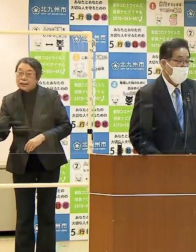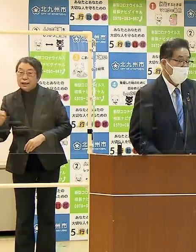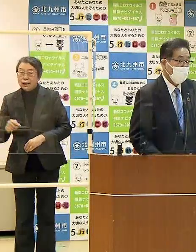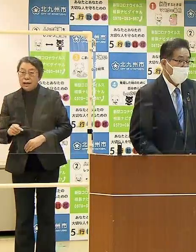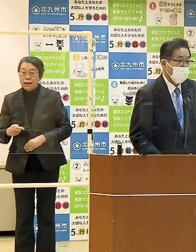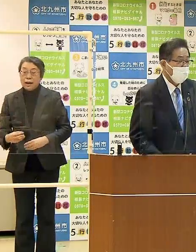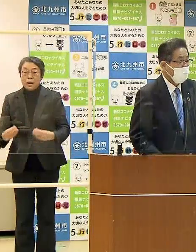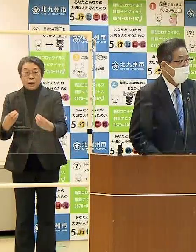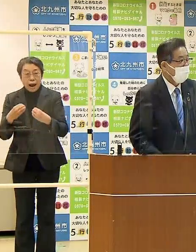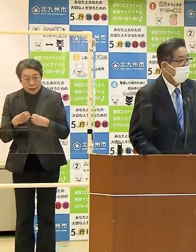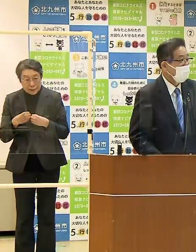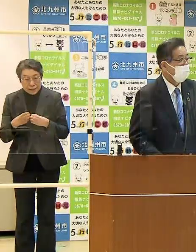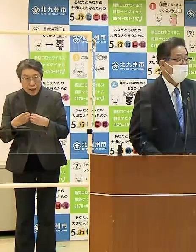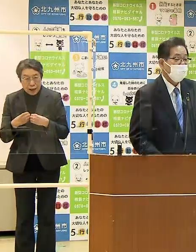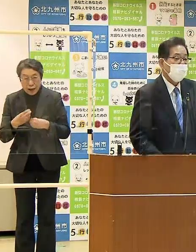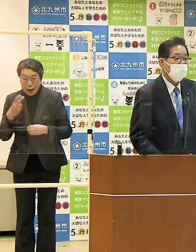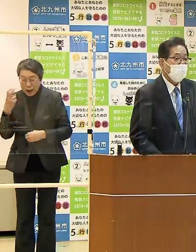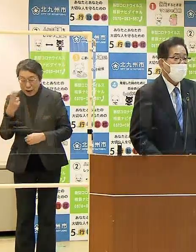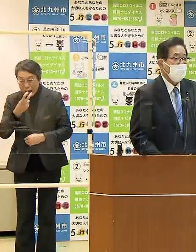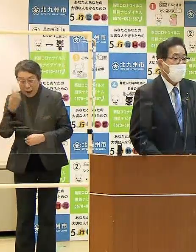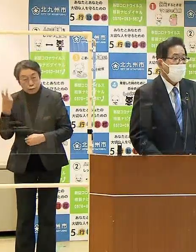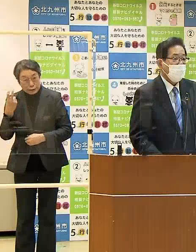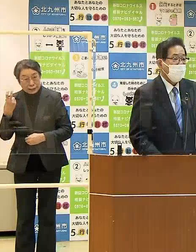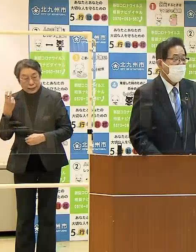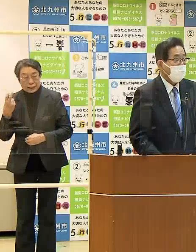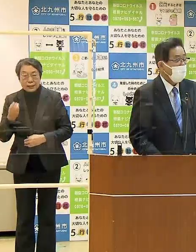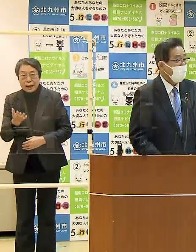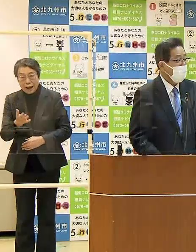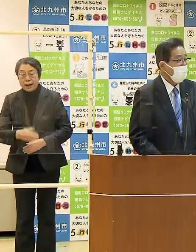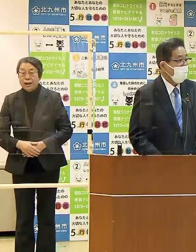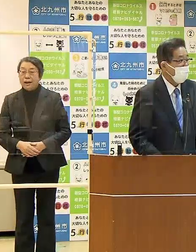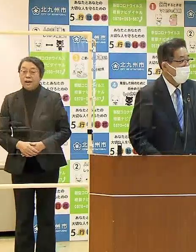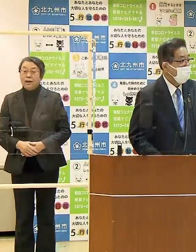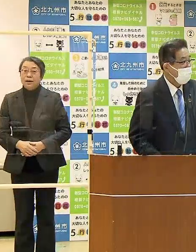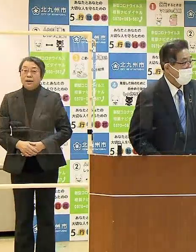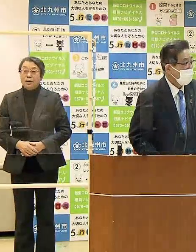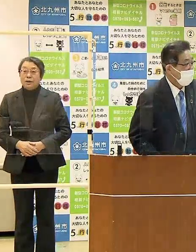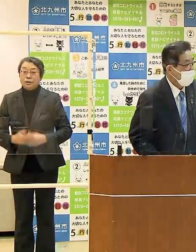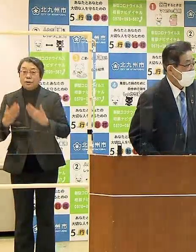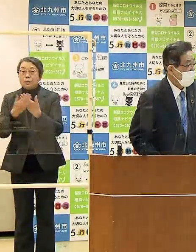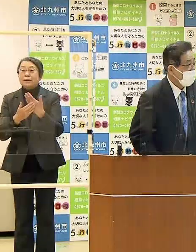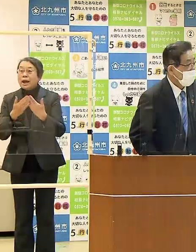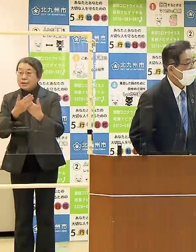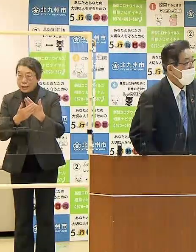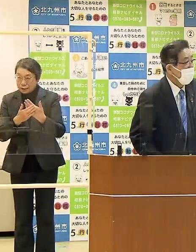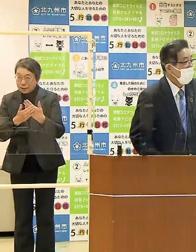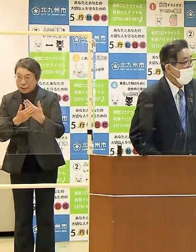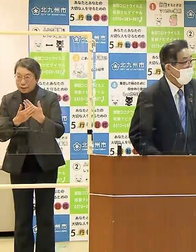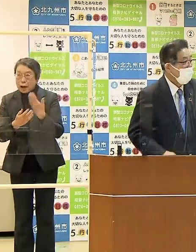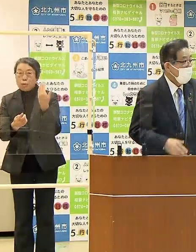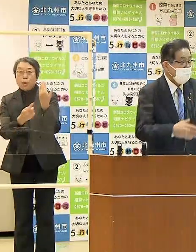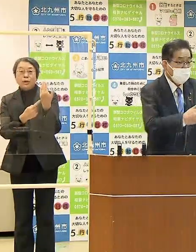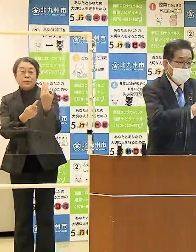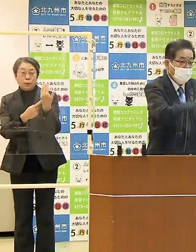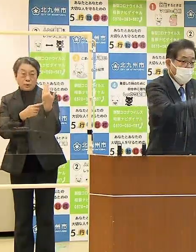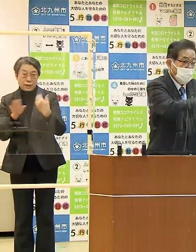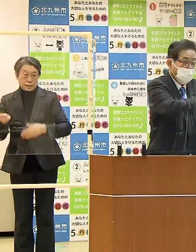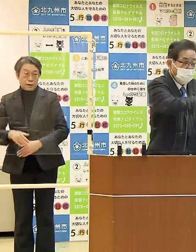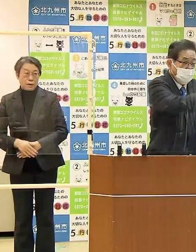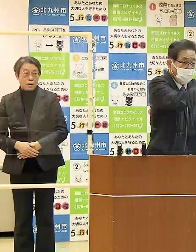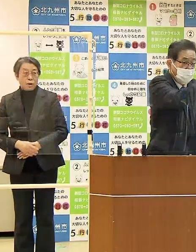行政が確認されているかということが非常に重要な指標となりますがこれは